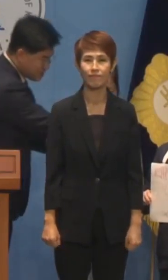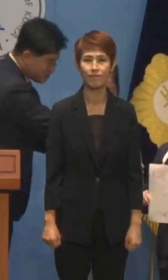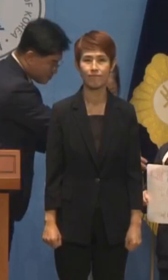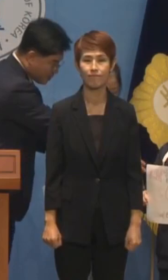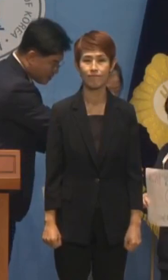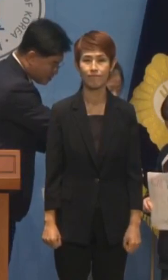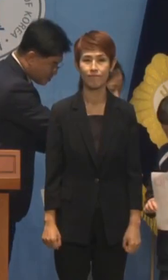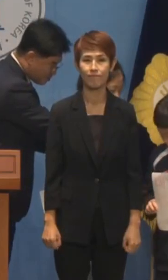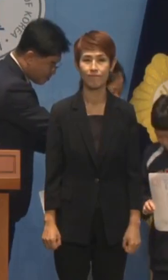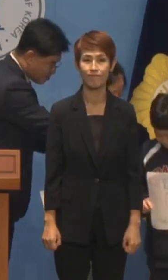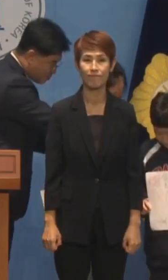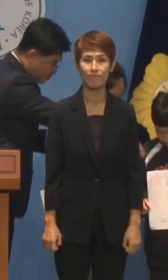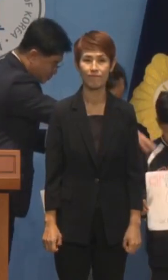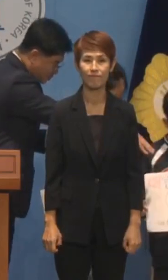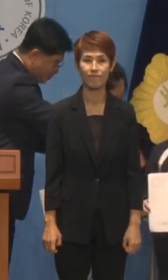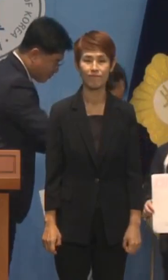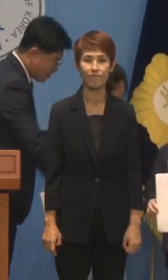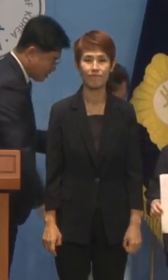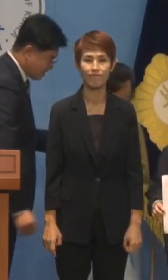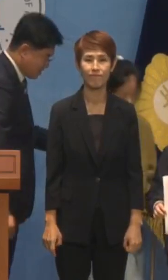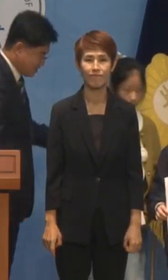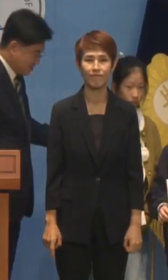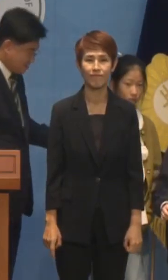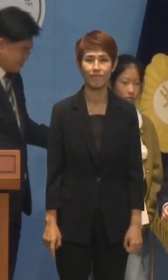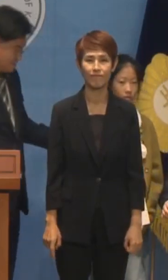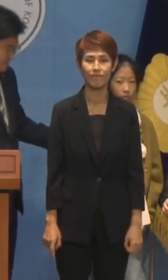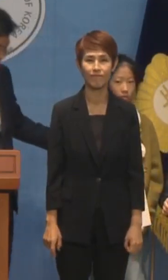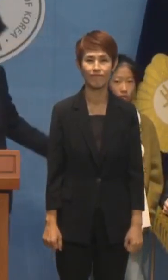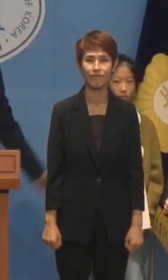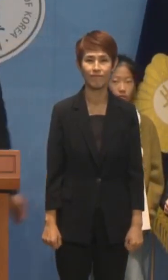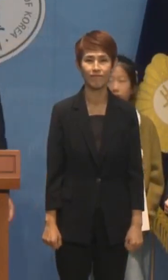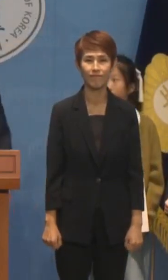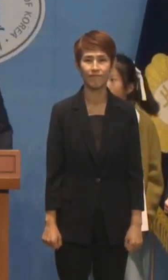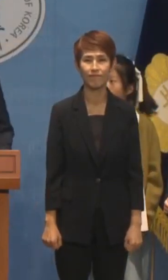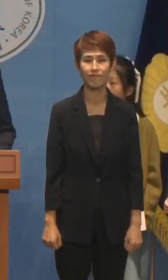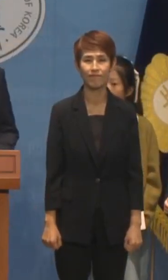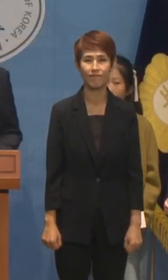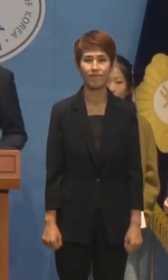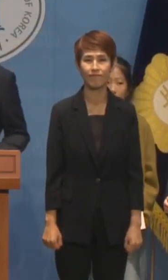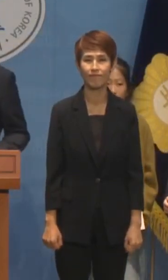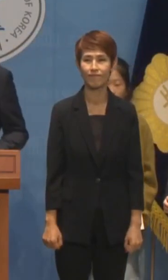한 발짝만, 반 발짝만 옆으로. 오케이. 감사합니다.